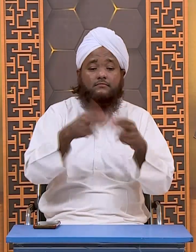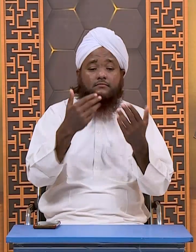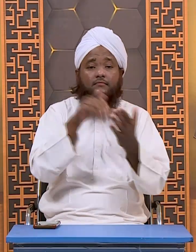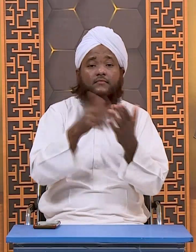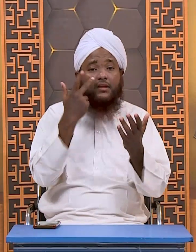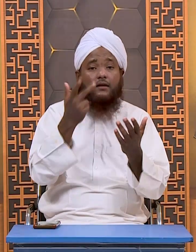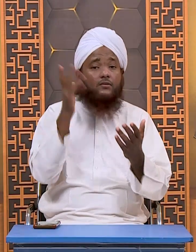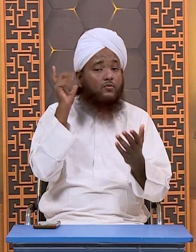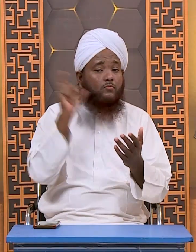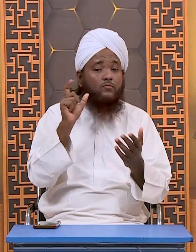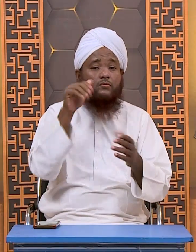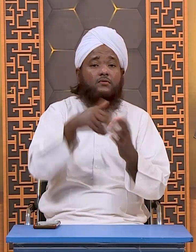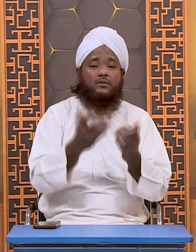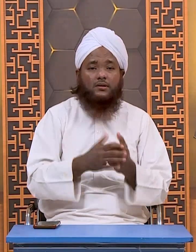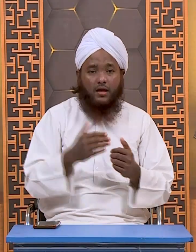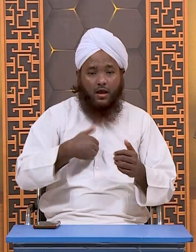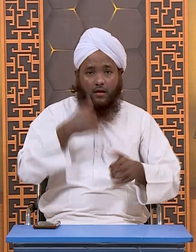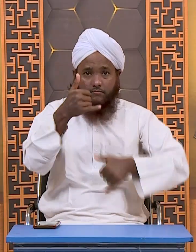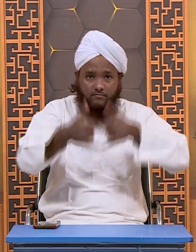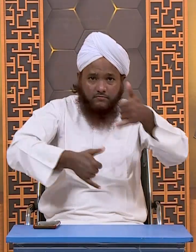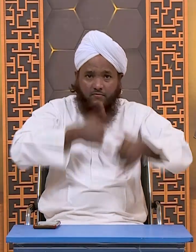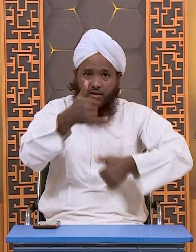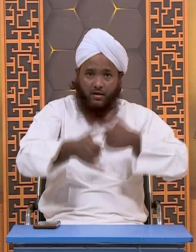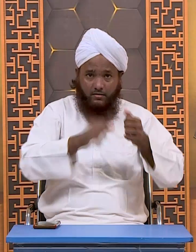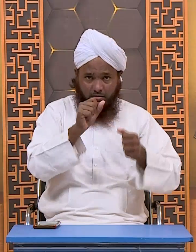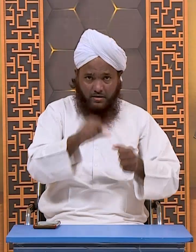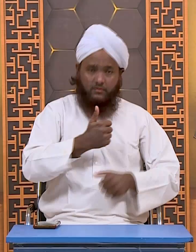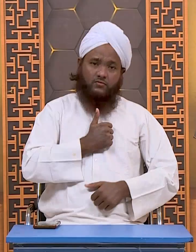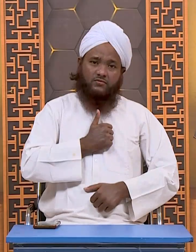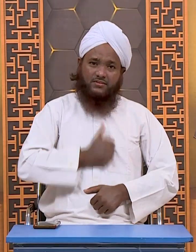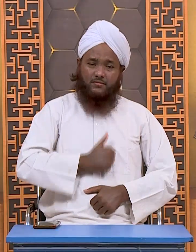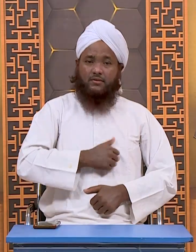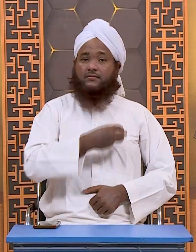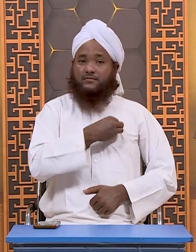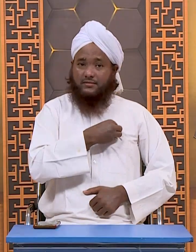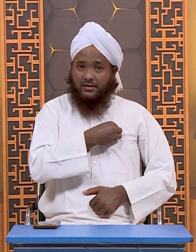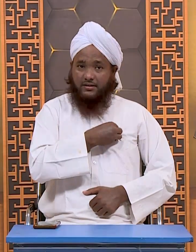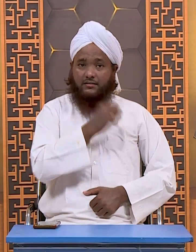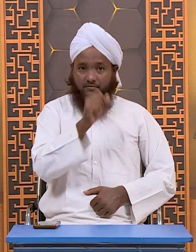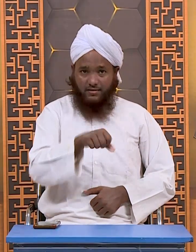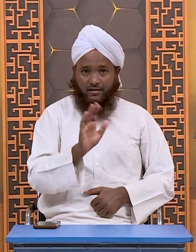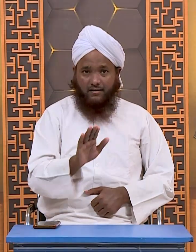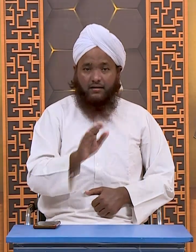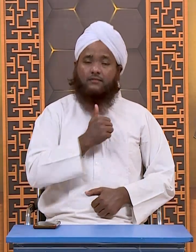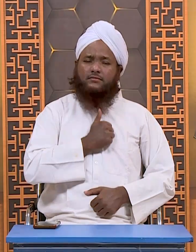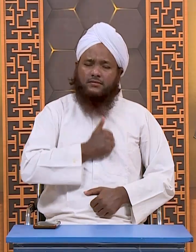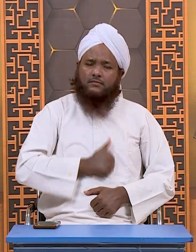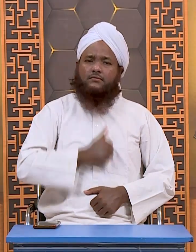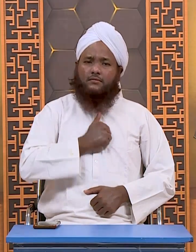کی ہم آزمائشوں پر صبر کرتے ہیں، جب تکلیفیں آتی ہیں، آزمائشیں آتی ہیں، ہم صبر کرتے ہیں،